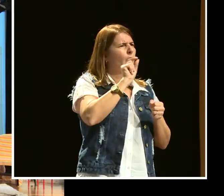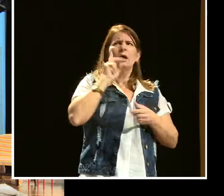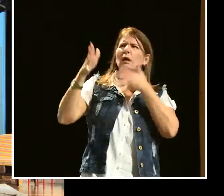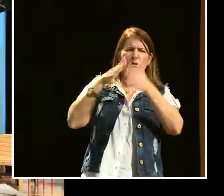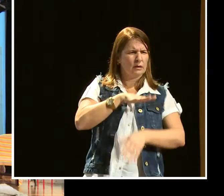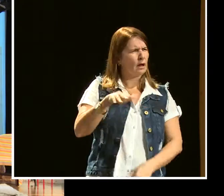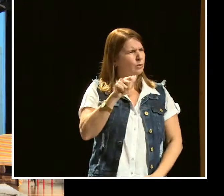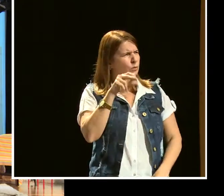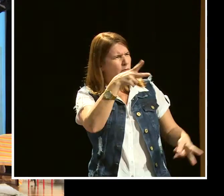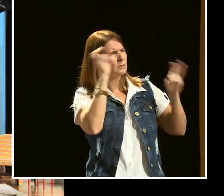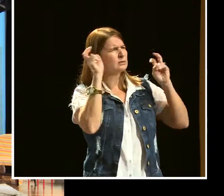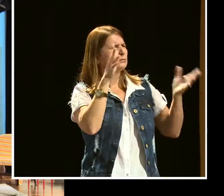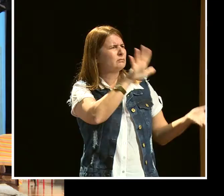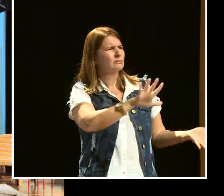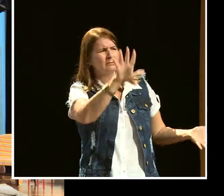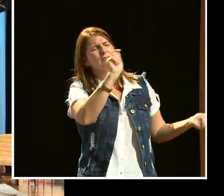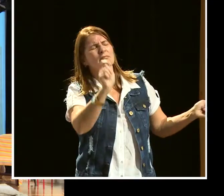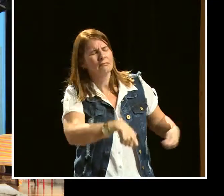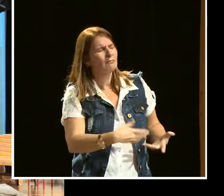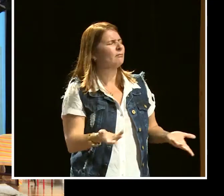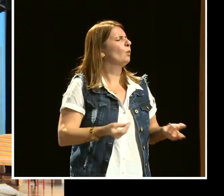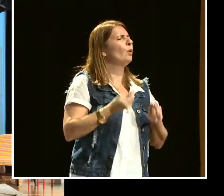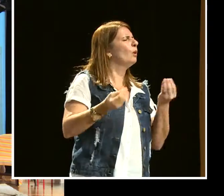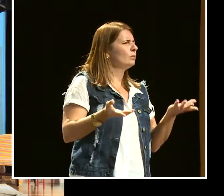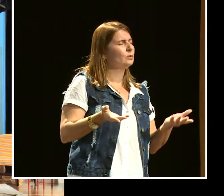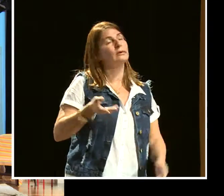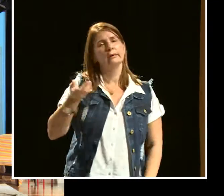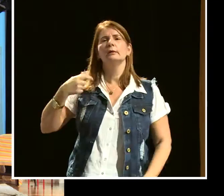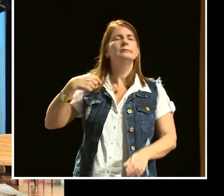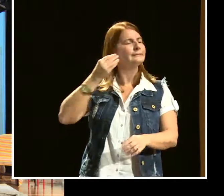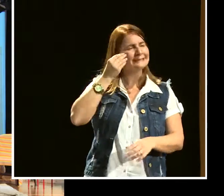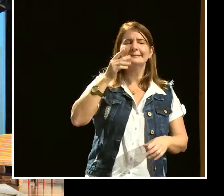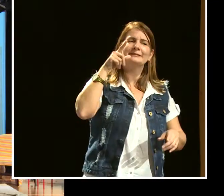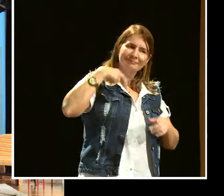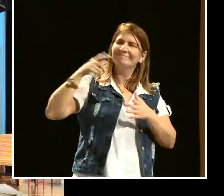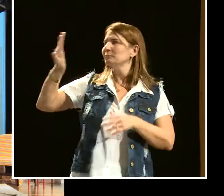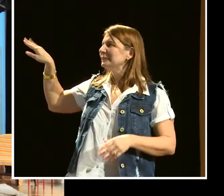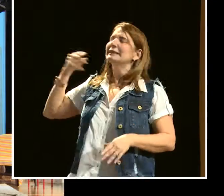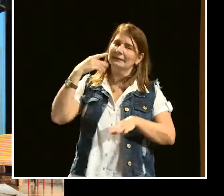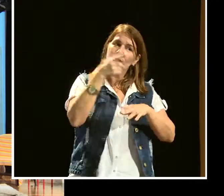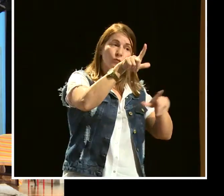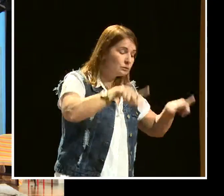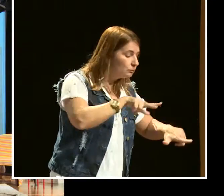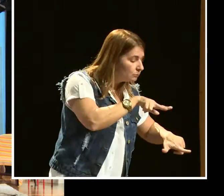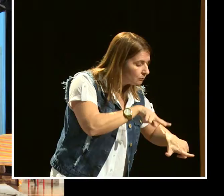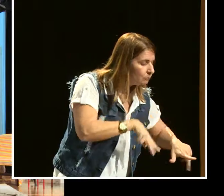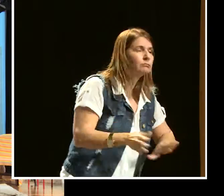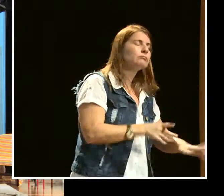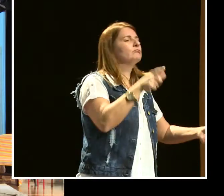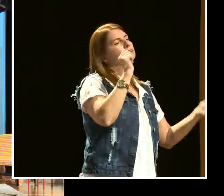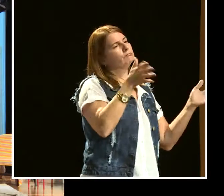Eu falei, imagina quando você for um professor, você vai ficar olhando para o quadro e vendo o que você escreveu em língua portuguesa